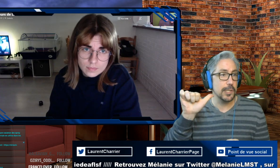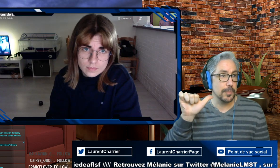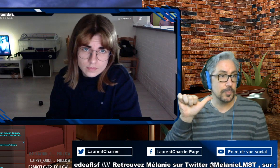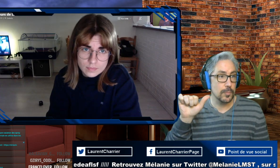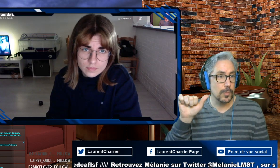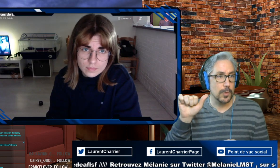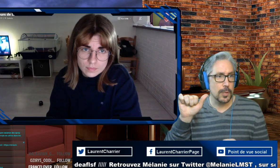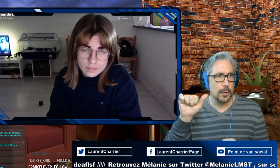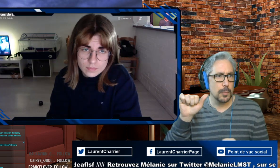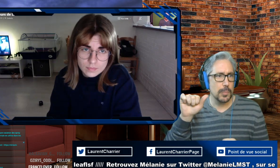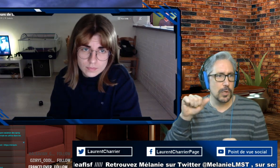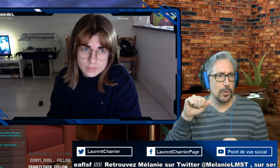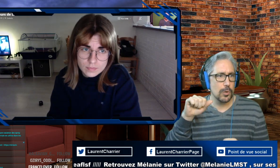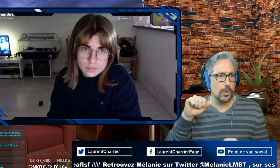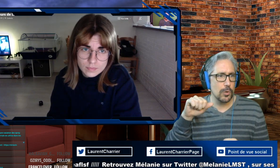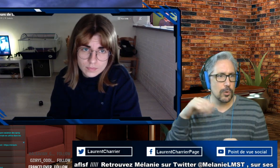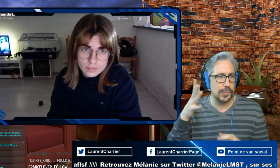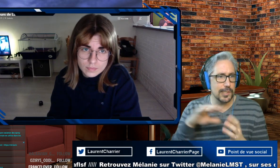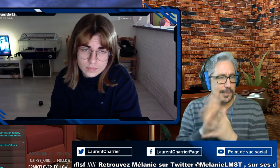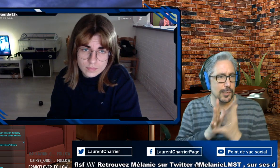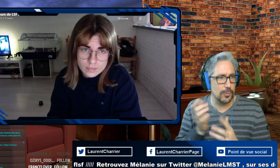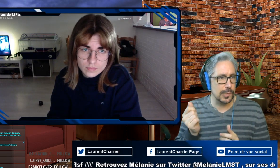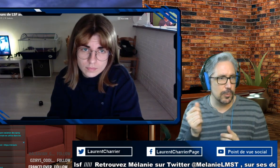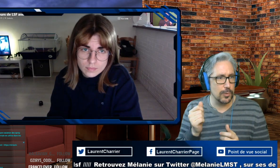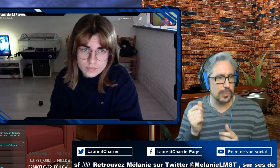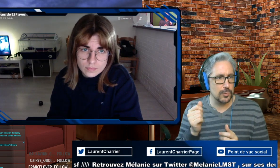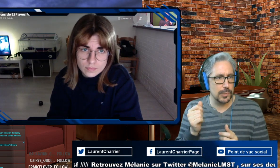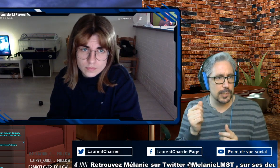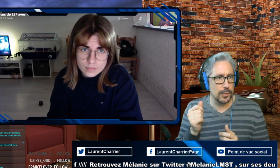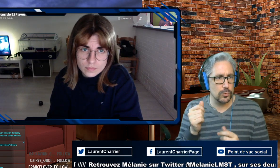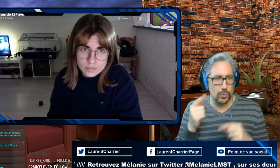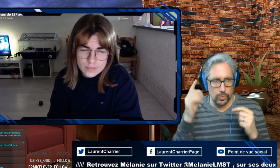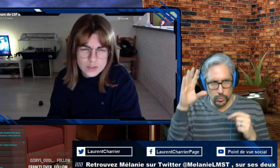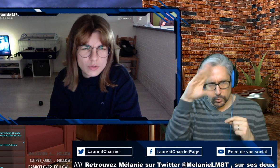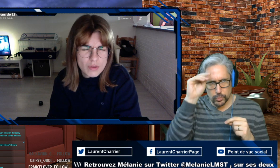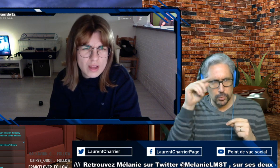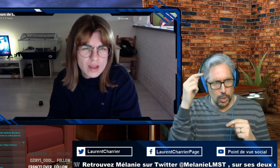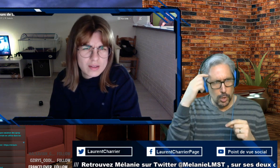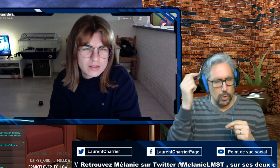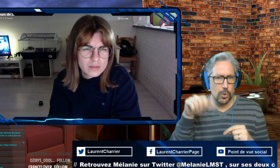du sida? Mais le sida, c'est quoi le signe du sida?